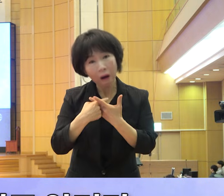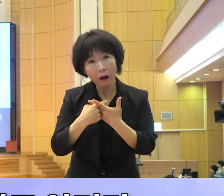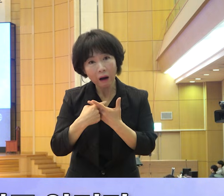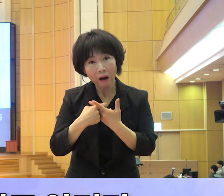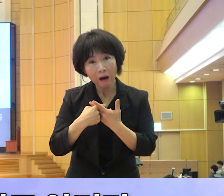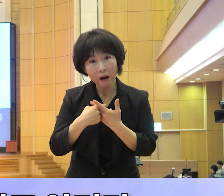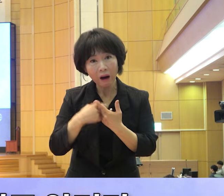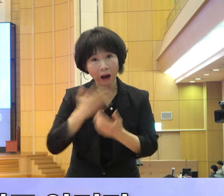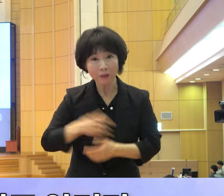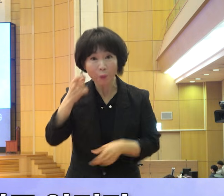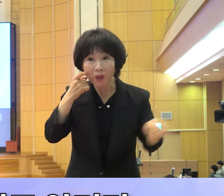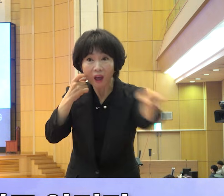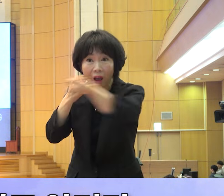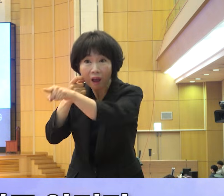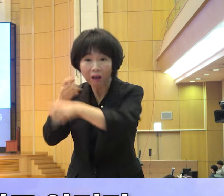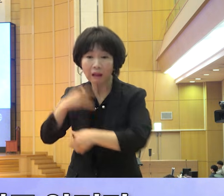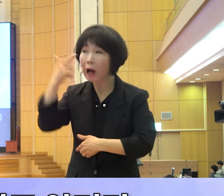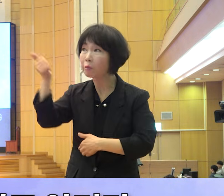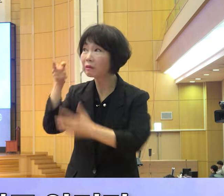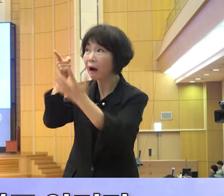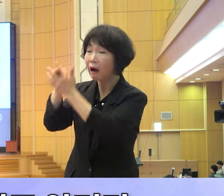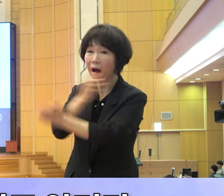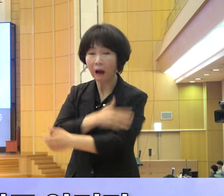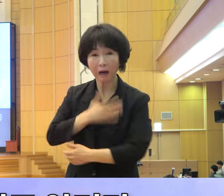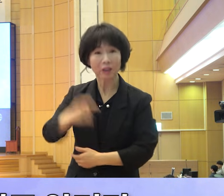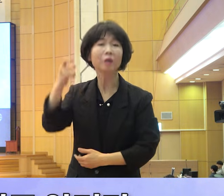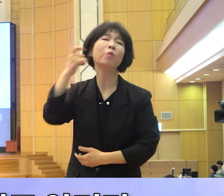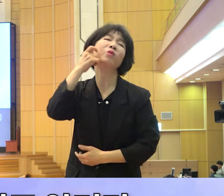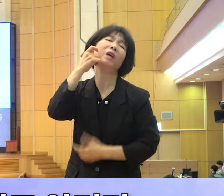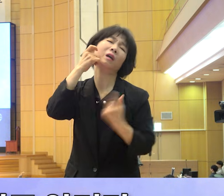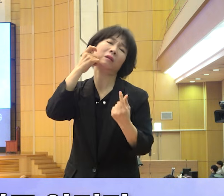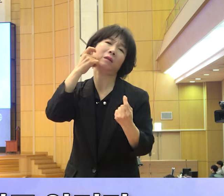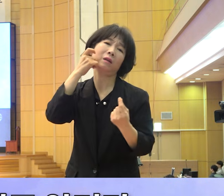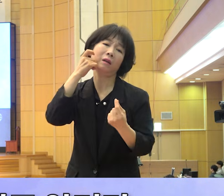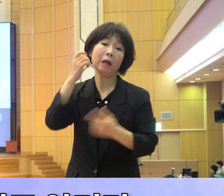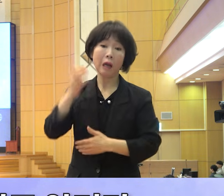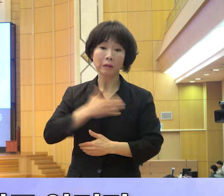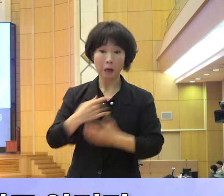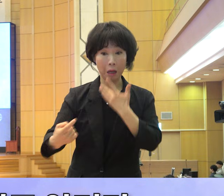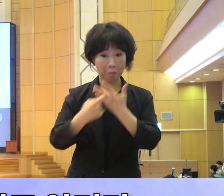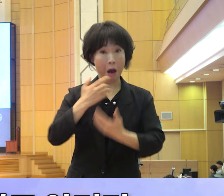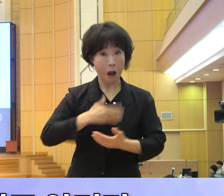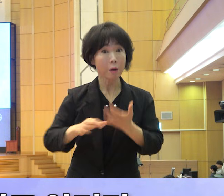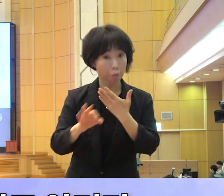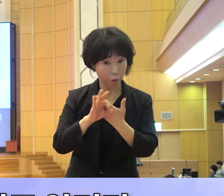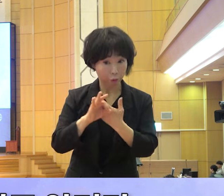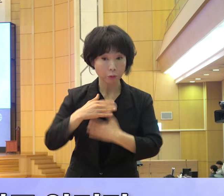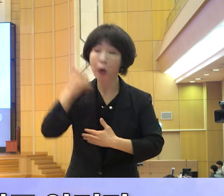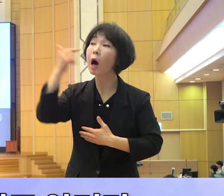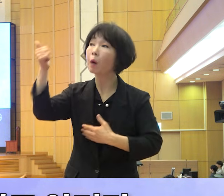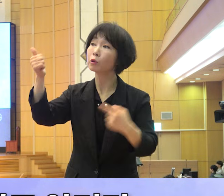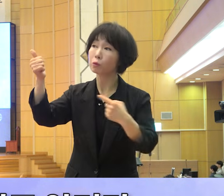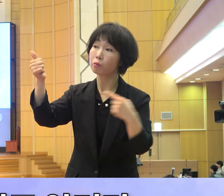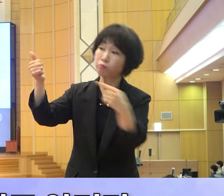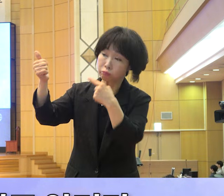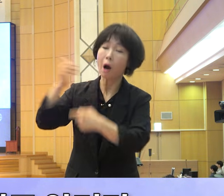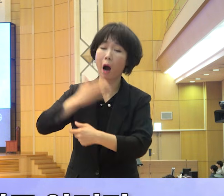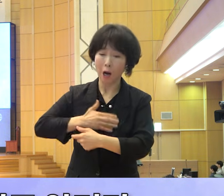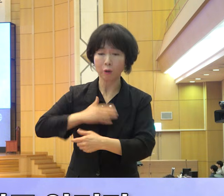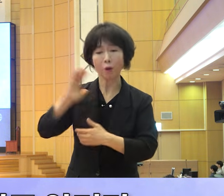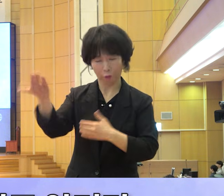알지 못하고 내 아버지도 알지 못하는도다. 나를 알았더라면 내